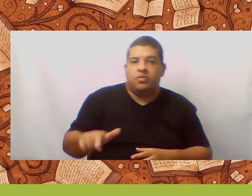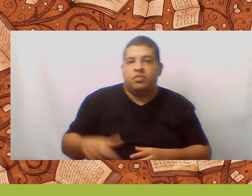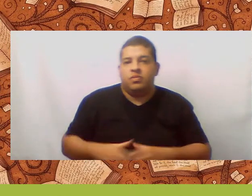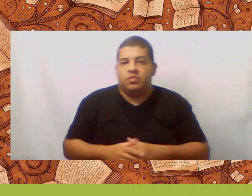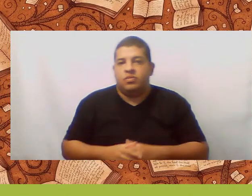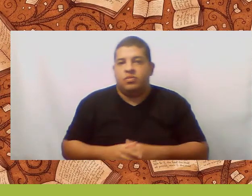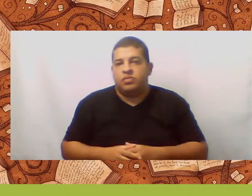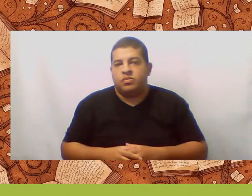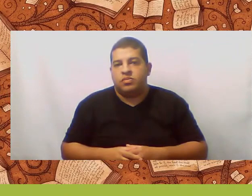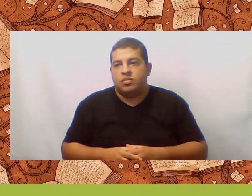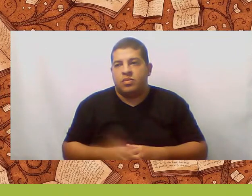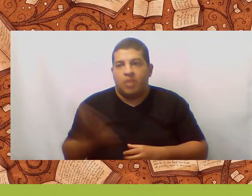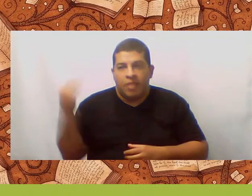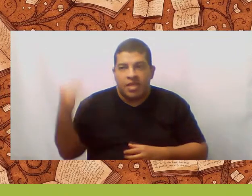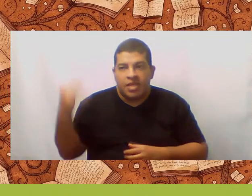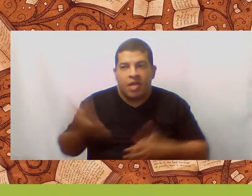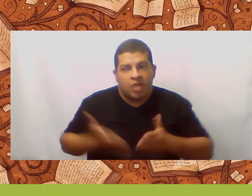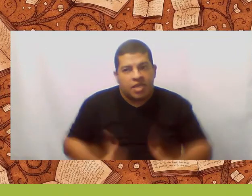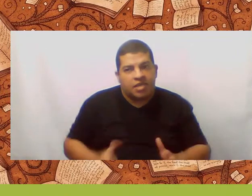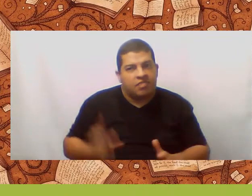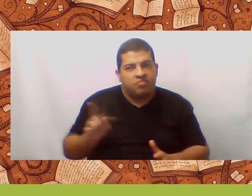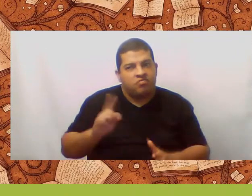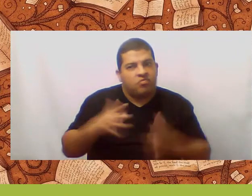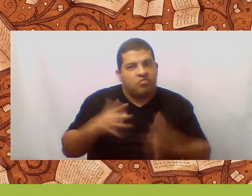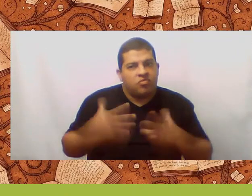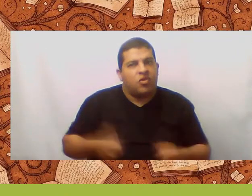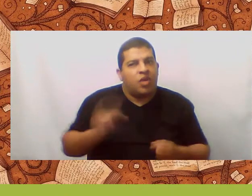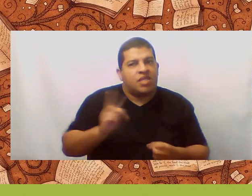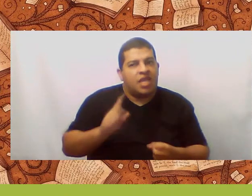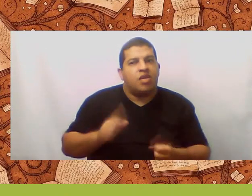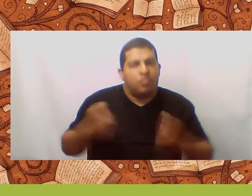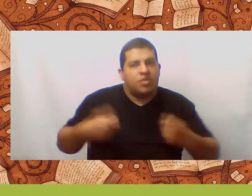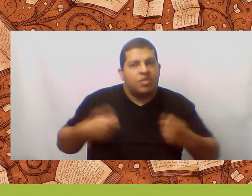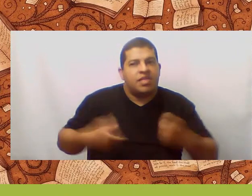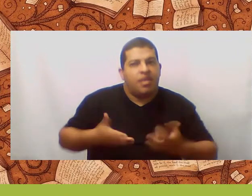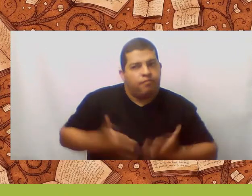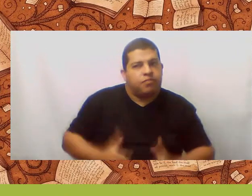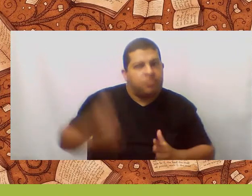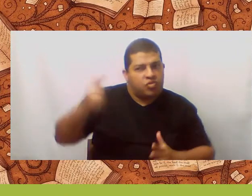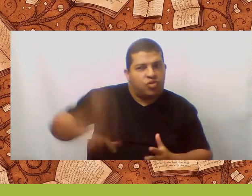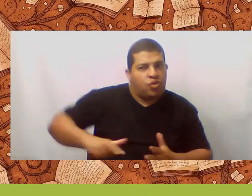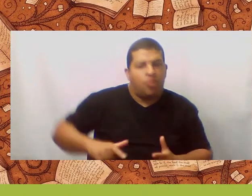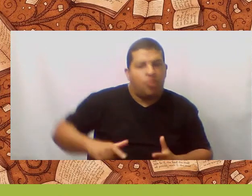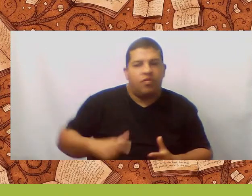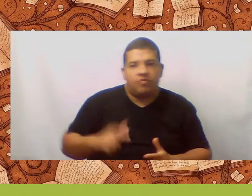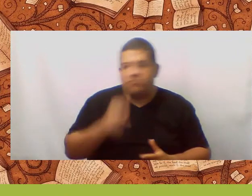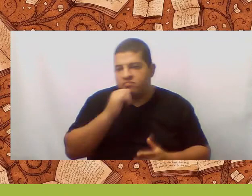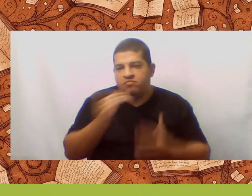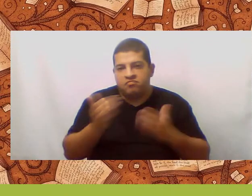nascimento inicial. E esse nascimento ele é fechado, ele é